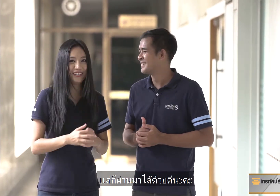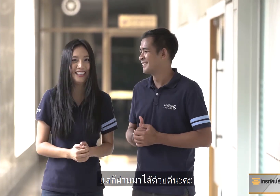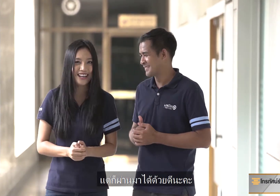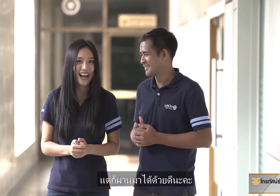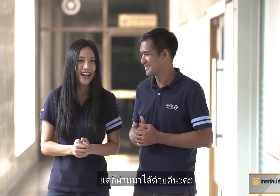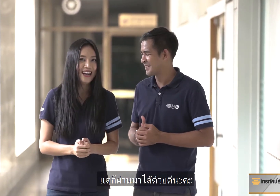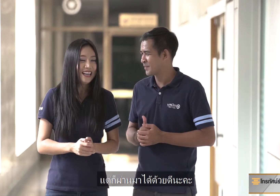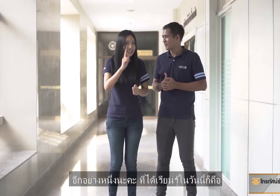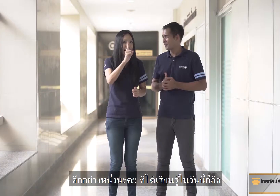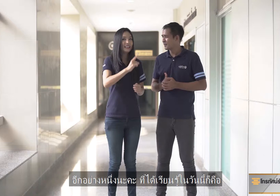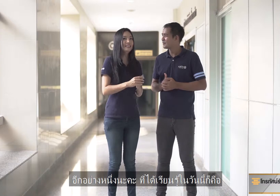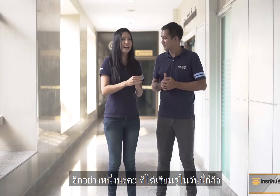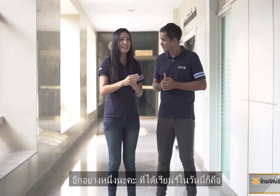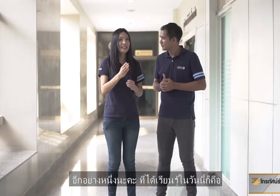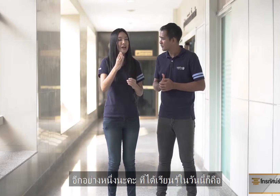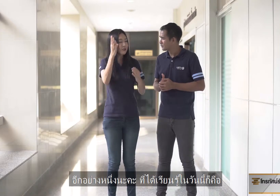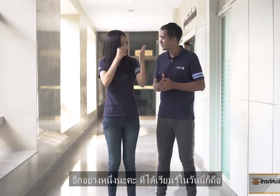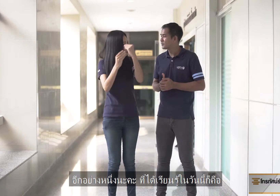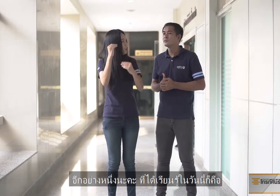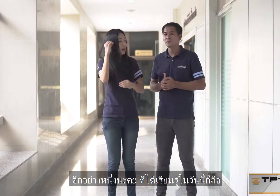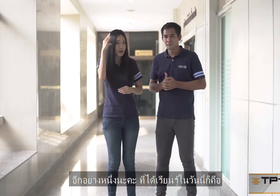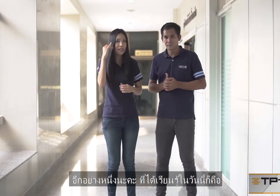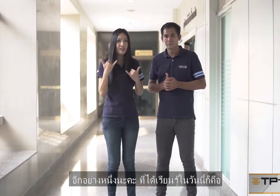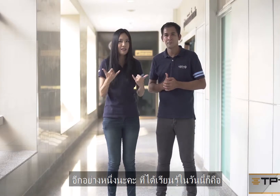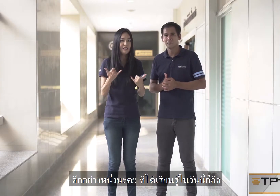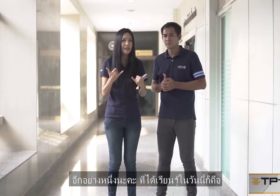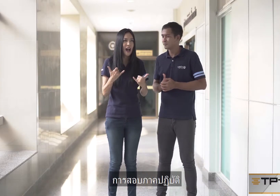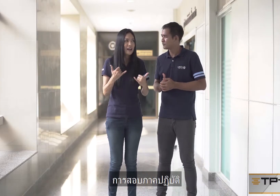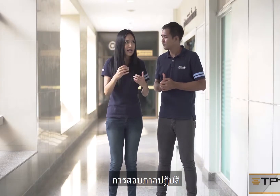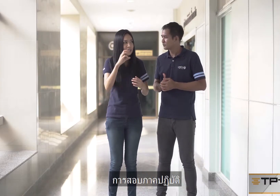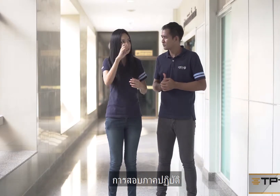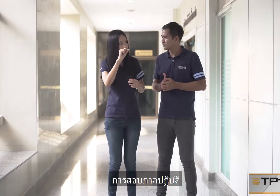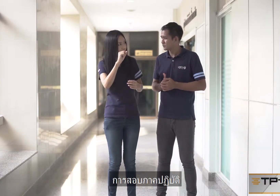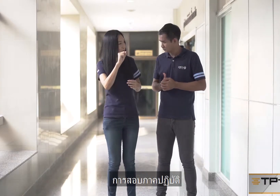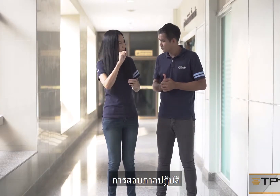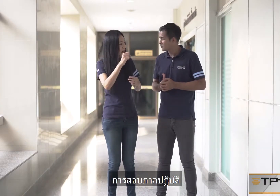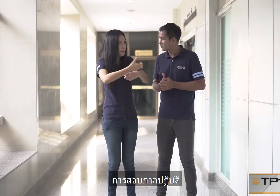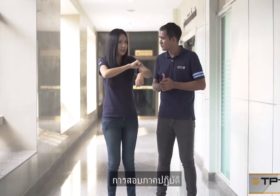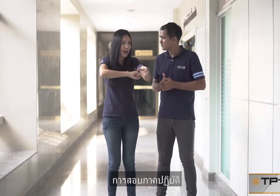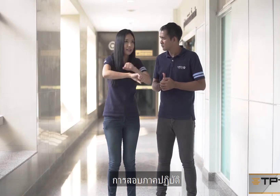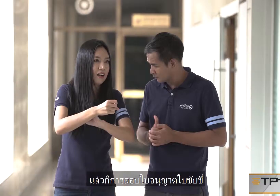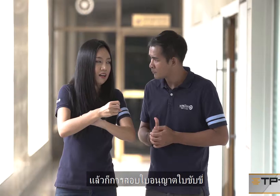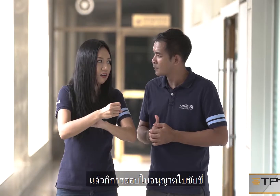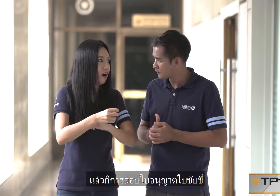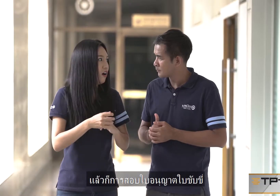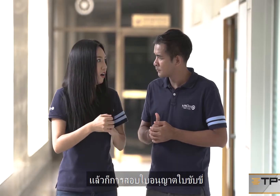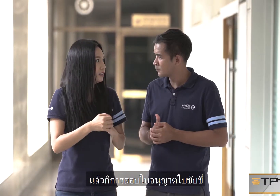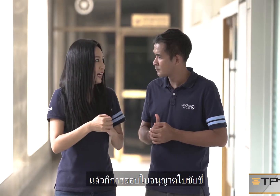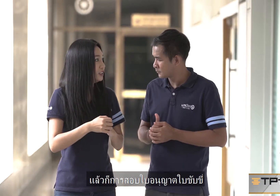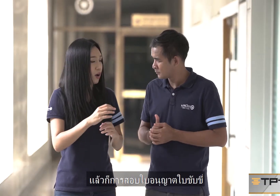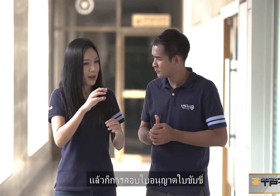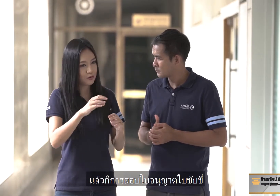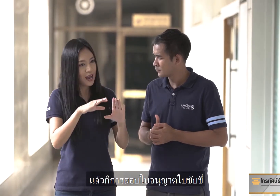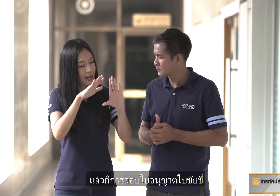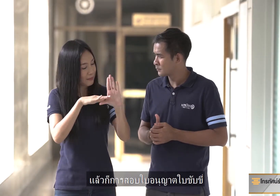านมาได้ด้วยดีนะคะอีกอย่างนึงนะคะที่ได้เรียนรู้ในวันนี้ก็คือการสอบภาคปฏิบัติแล้วก็